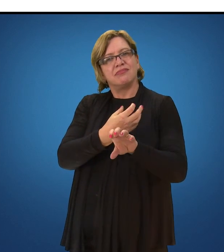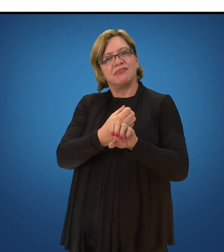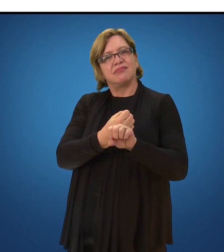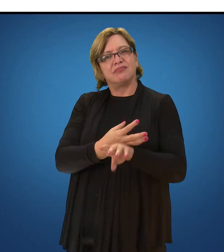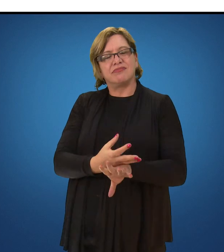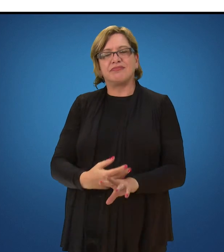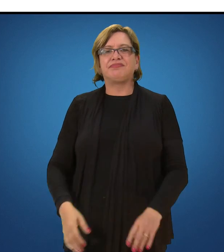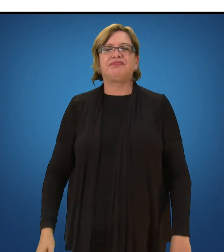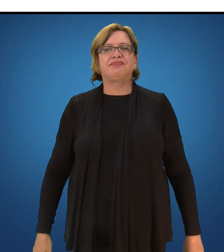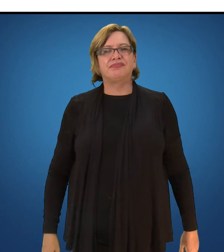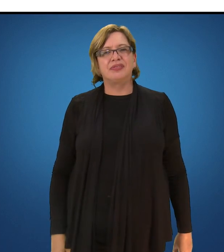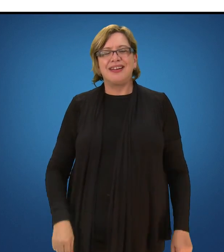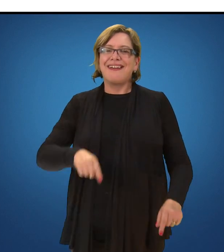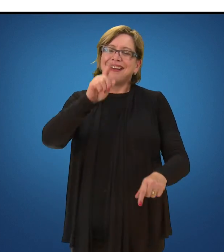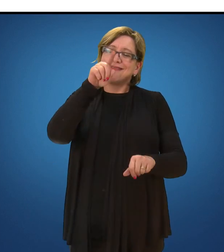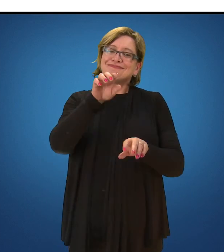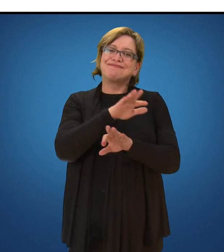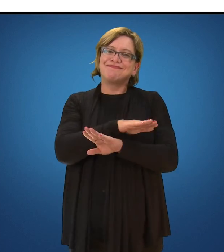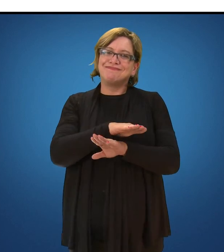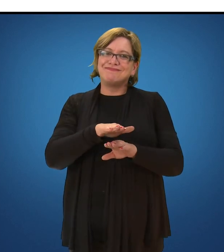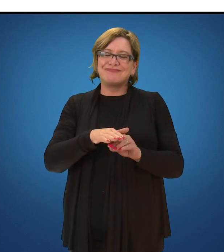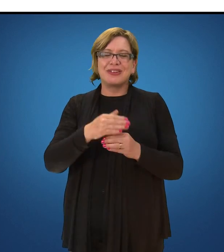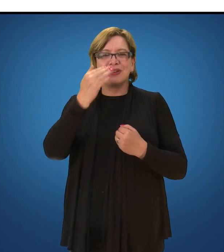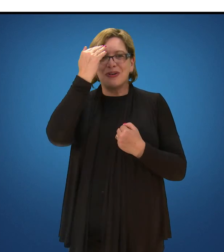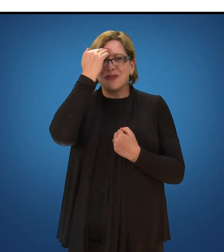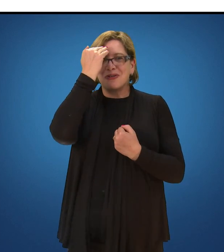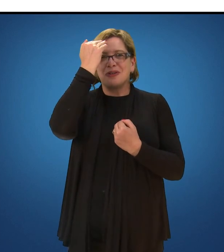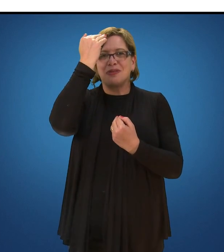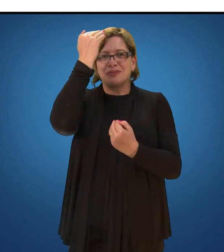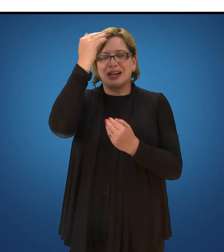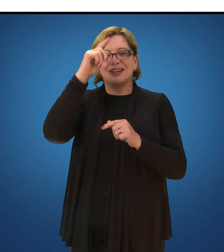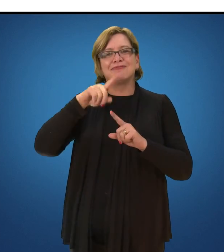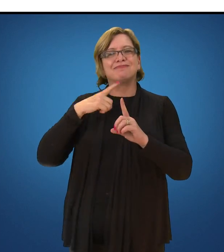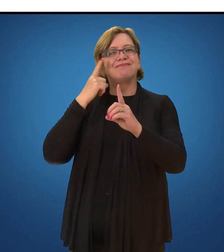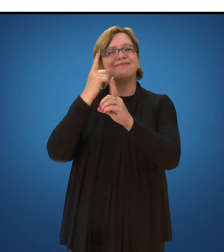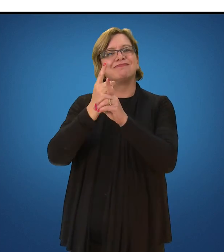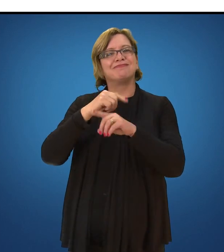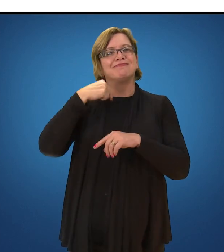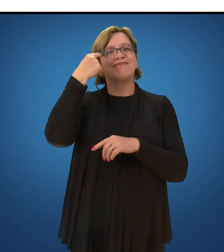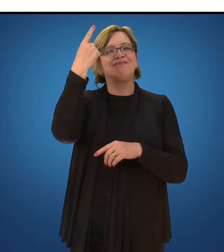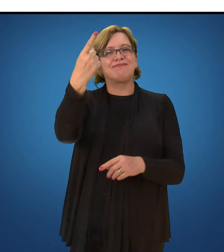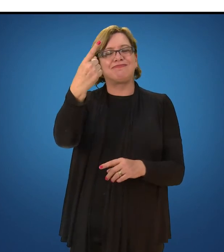e aprendizagem. Era isso. Muito obrigado e até a próxima.